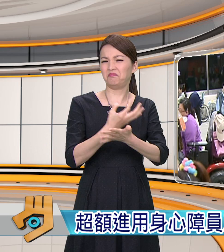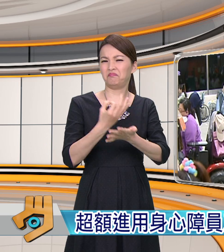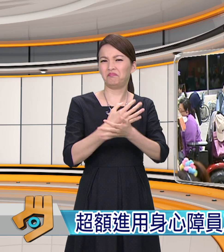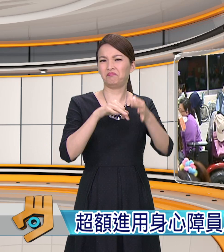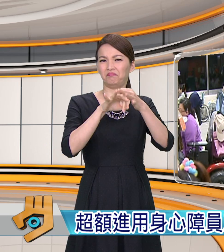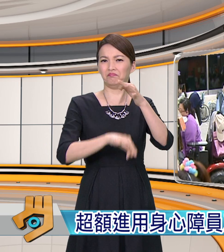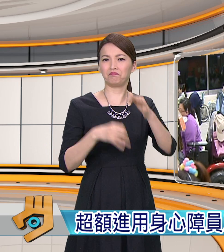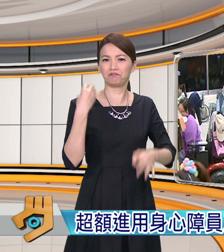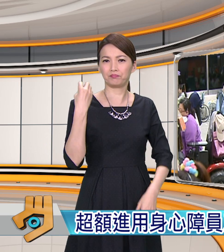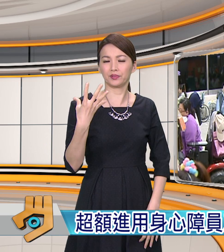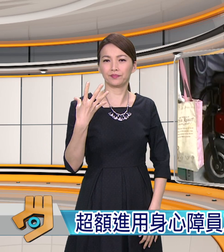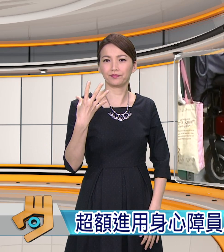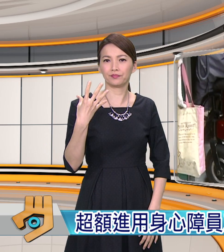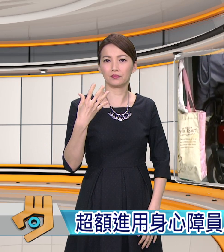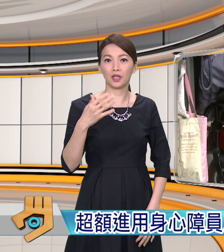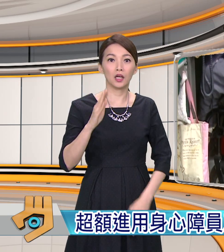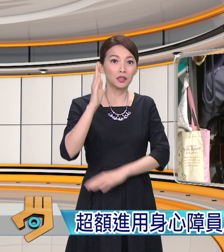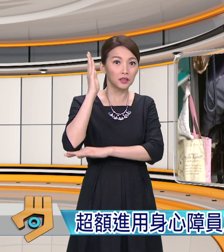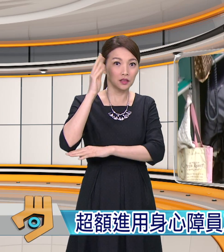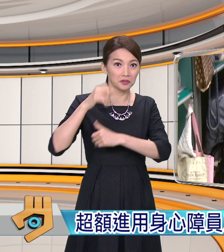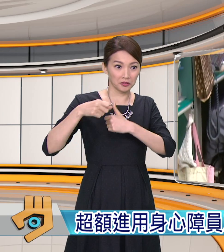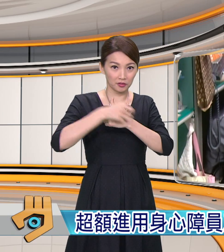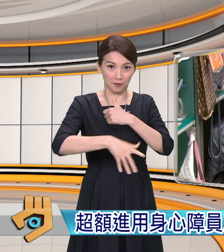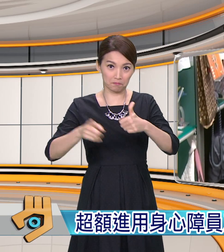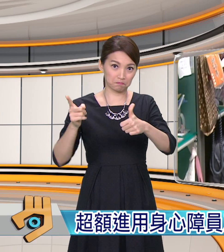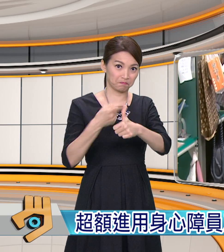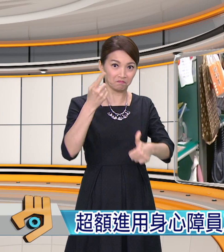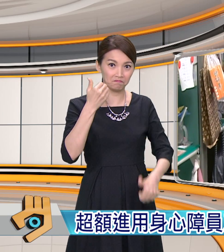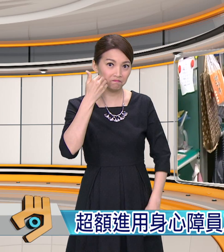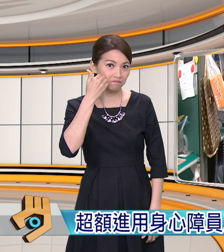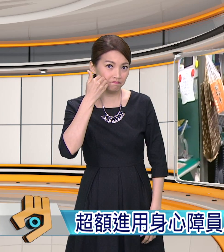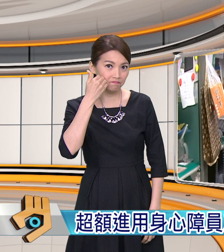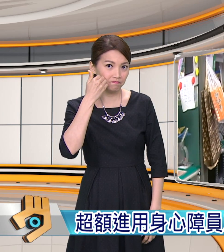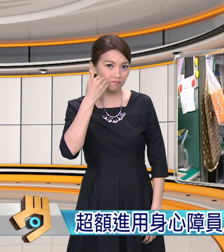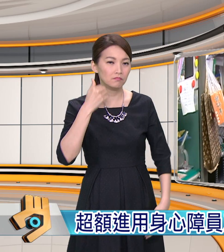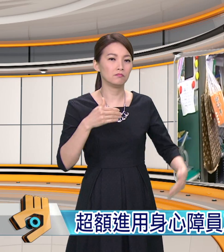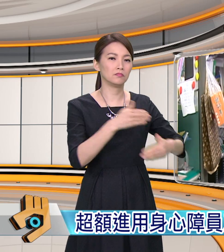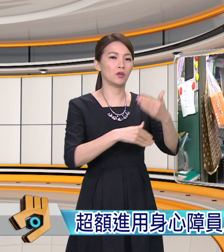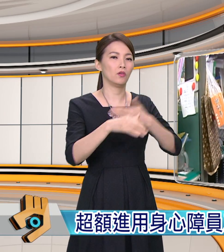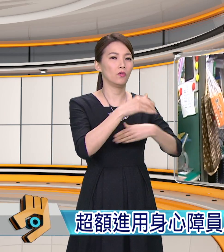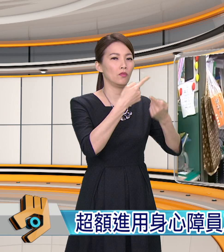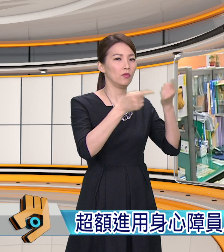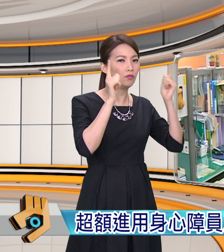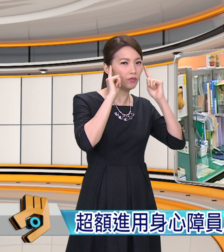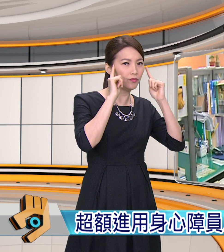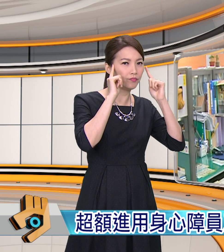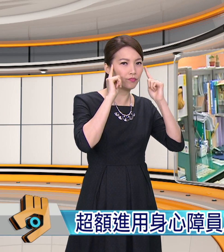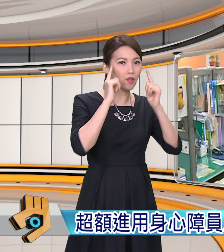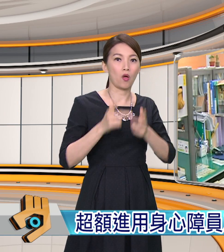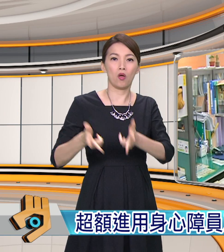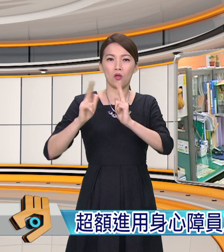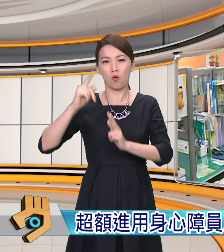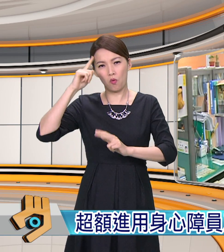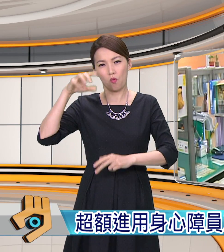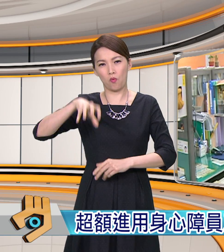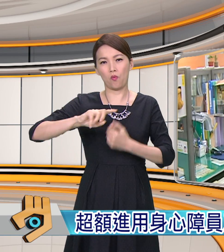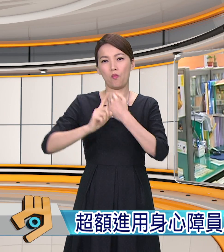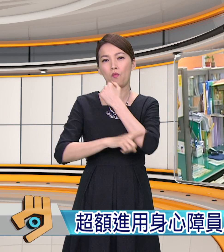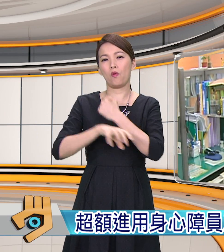立机关、交通大学还有桥头地方法院都是排名第一，两者